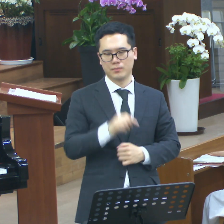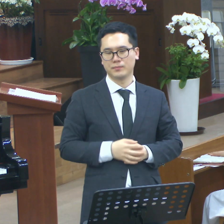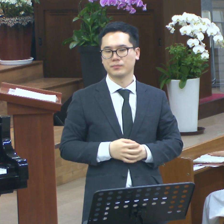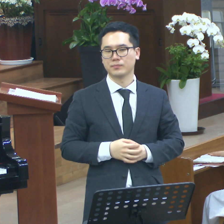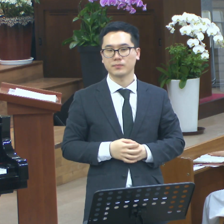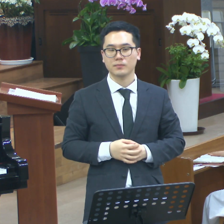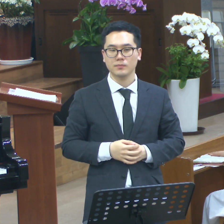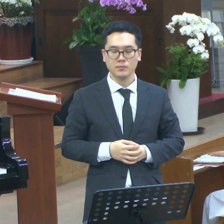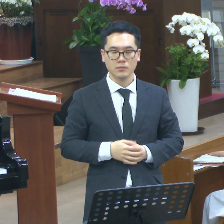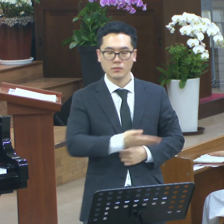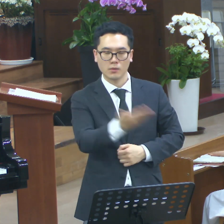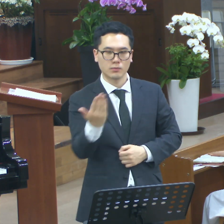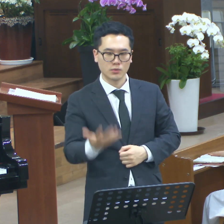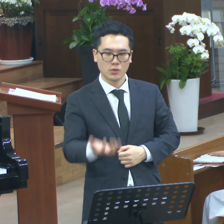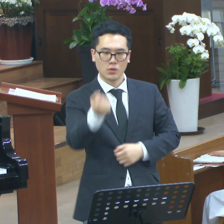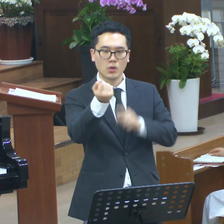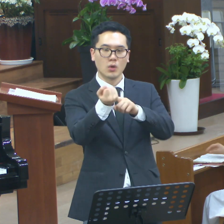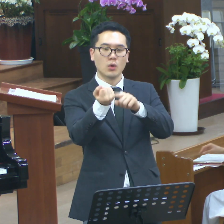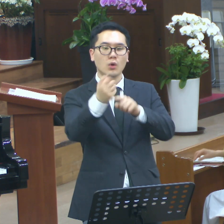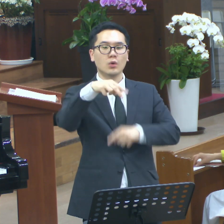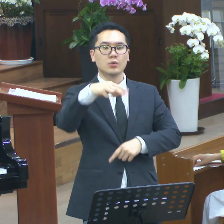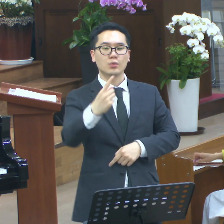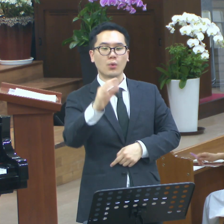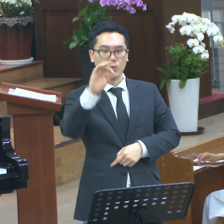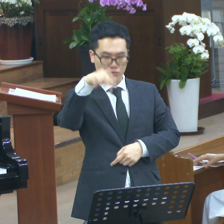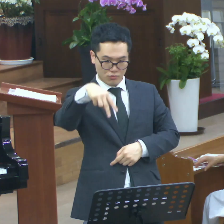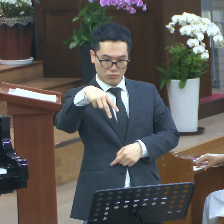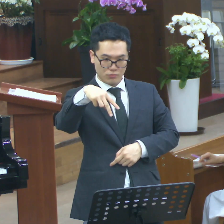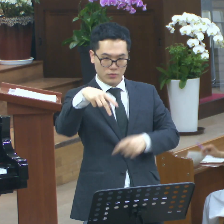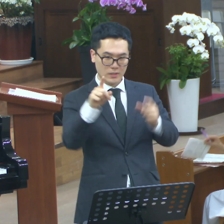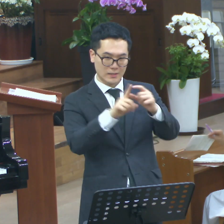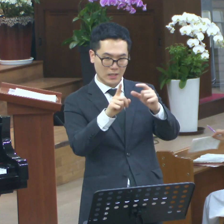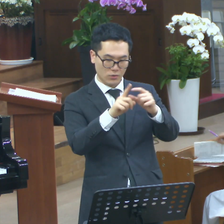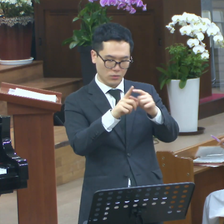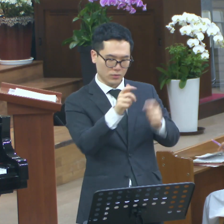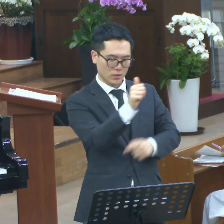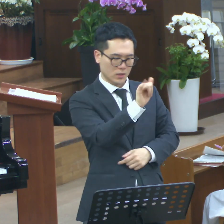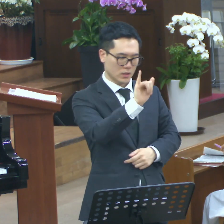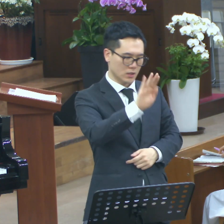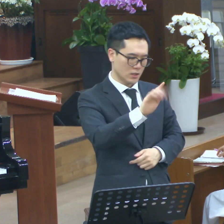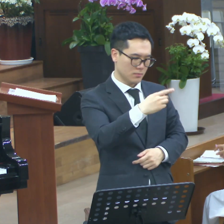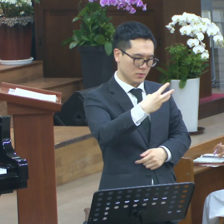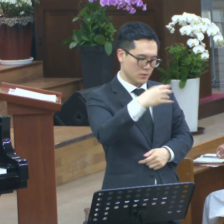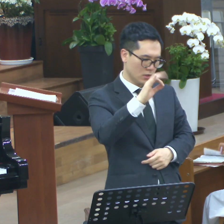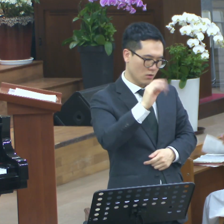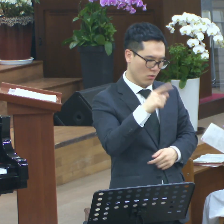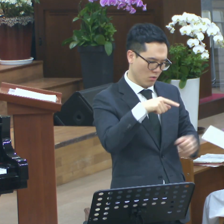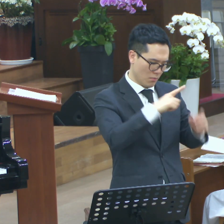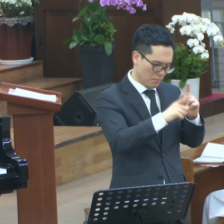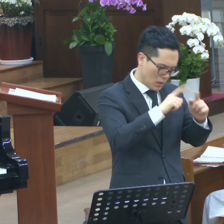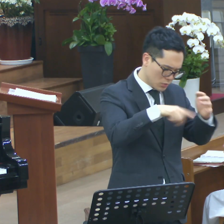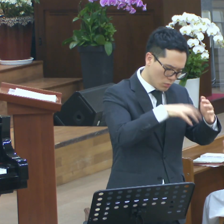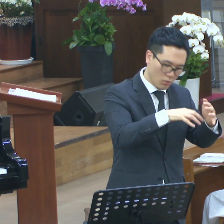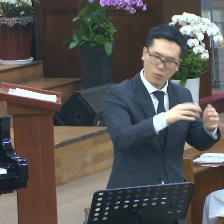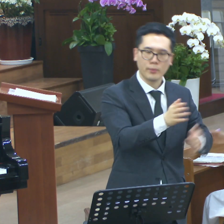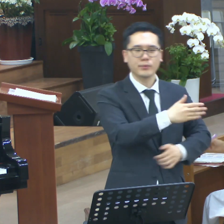소유라는 단어가 히브리어 성경에 없더라고요. 그래서 왜 이렇게 번역을 해놨지? 그래서 새 번역을 보니까 새